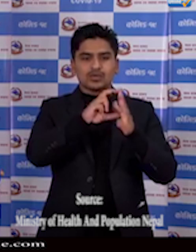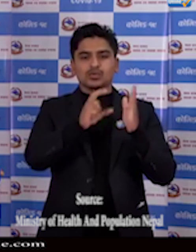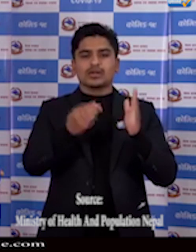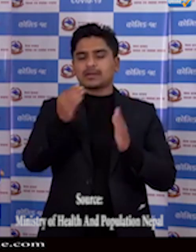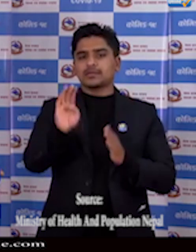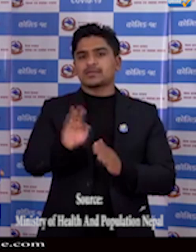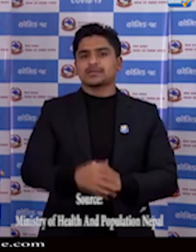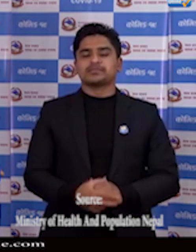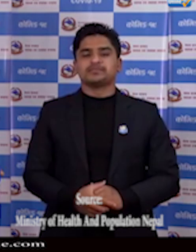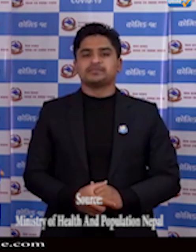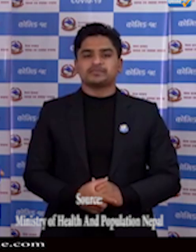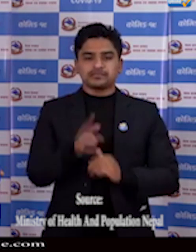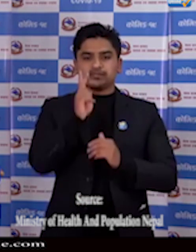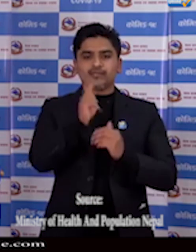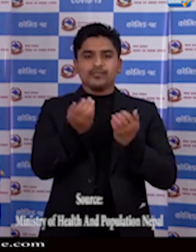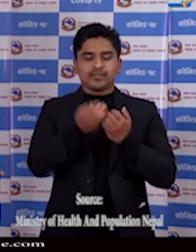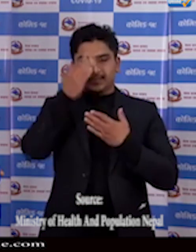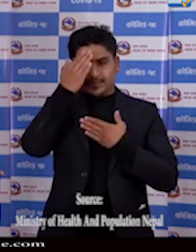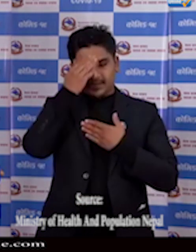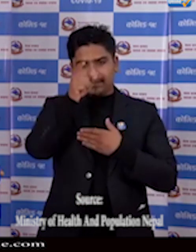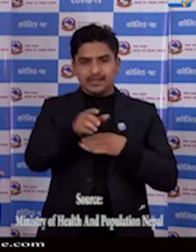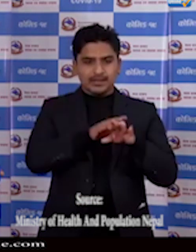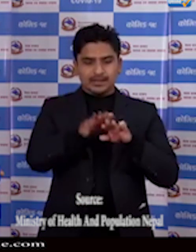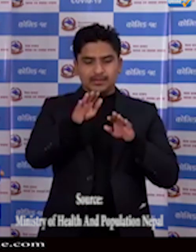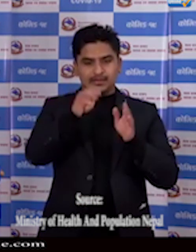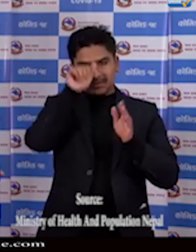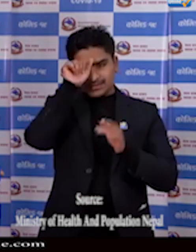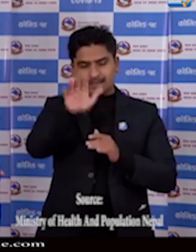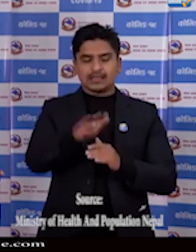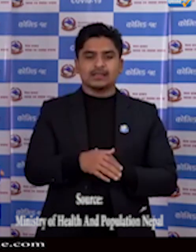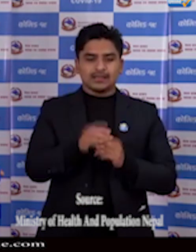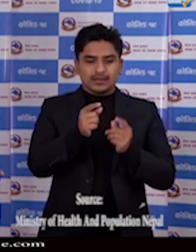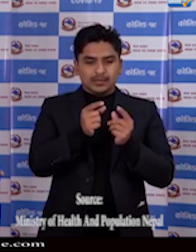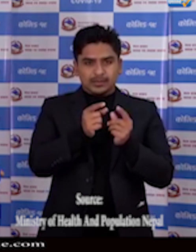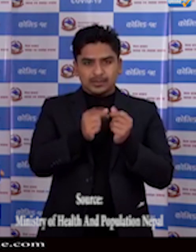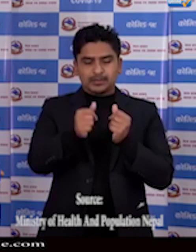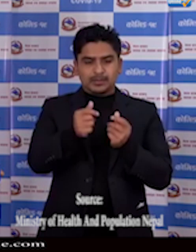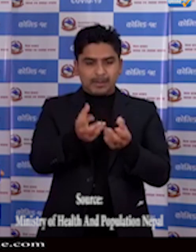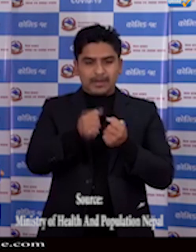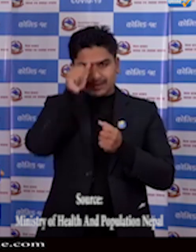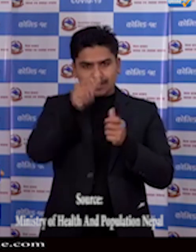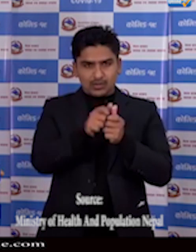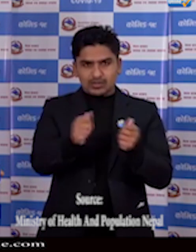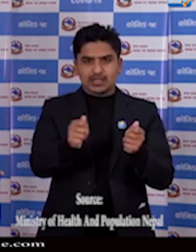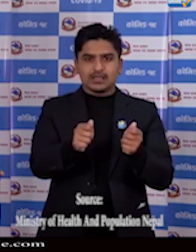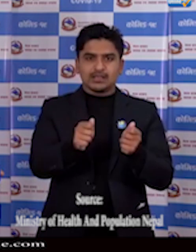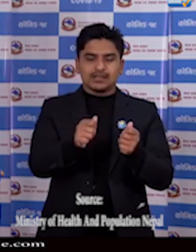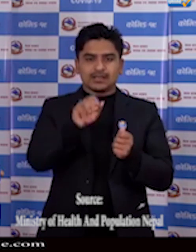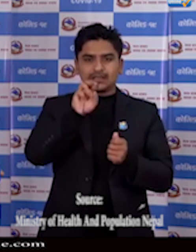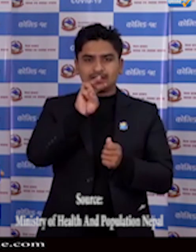हुनुहुन्छ। त्यसै गरी संक्रमित व्यक्तिहरूको विवरण दिन चाहन्छु। पछिल्लो हामीलाई प्राप्त जानकारी अनुसार